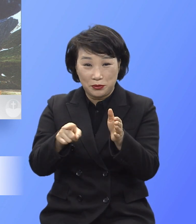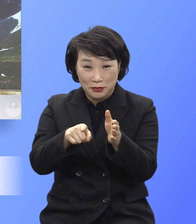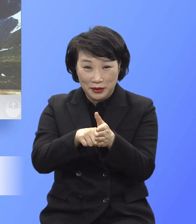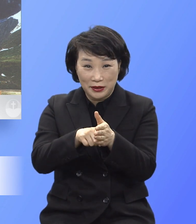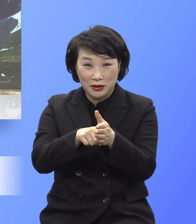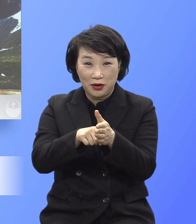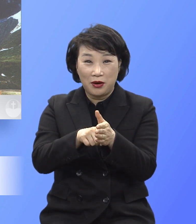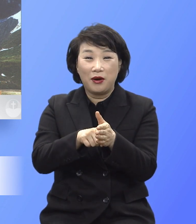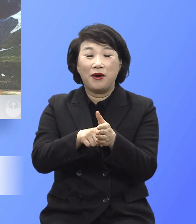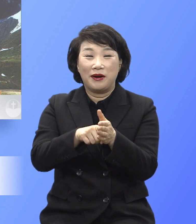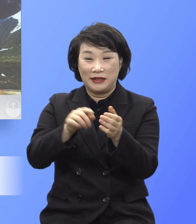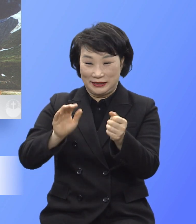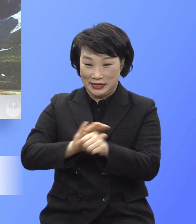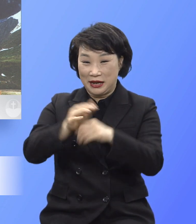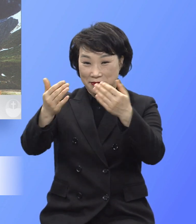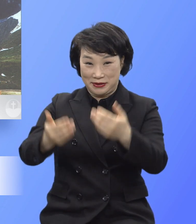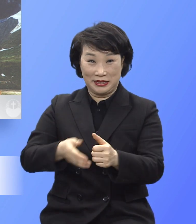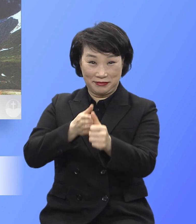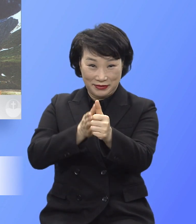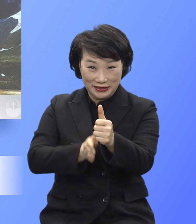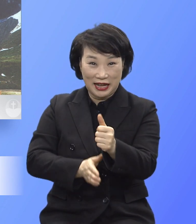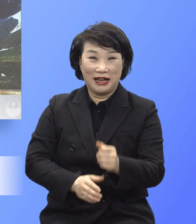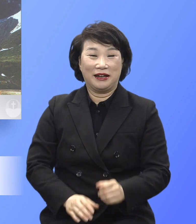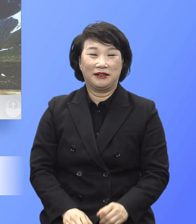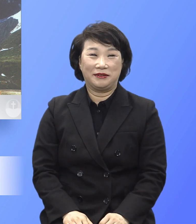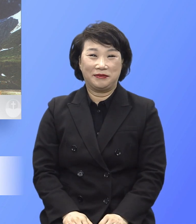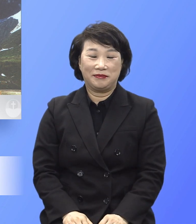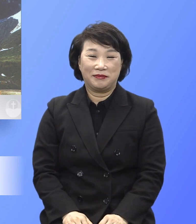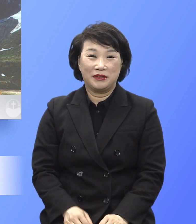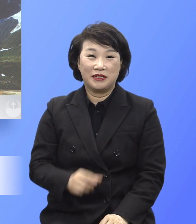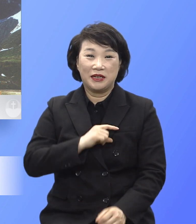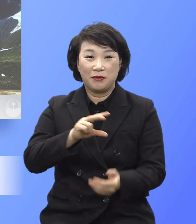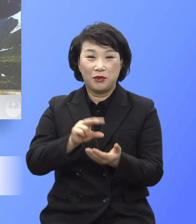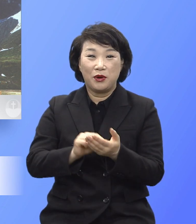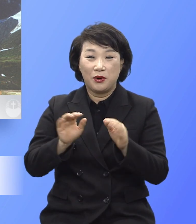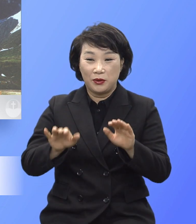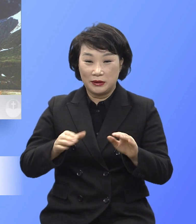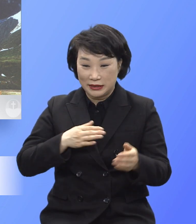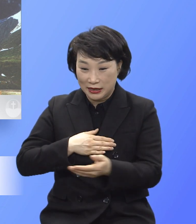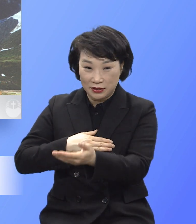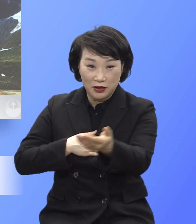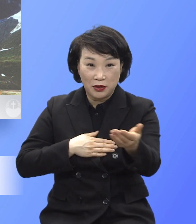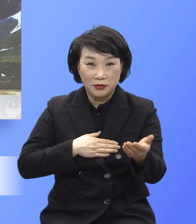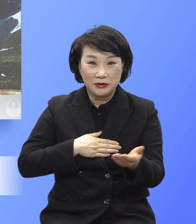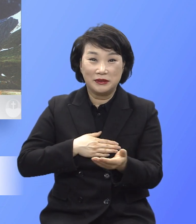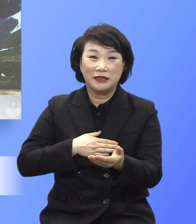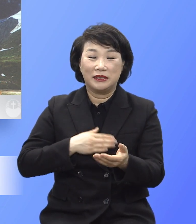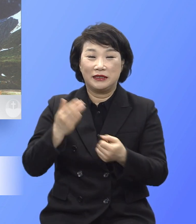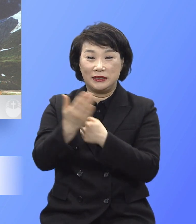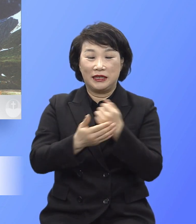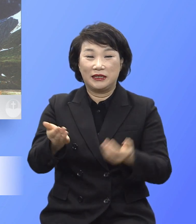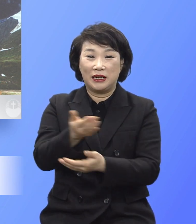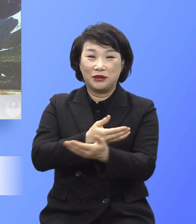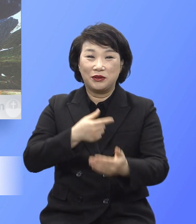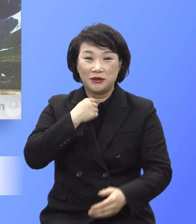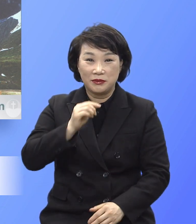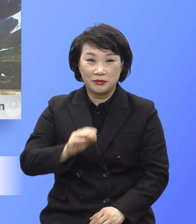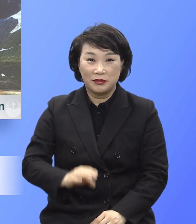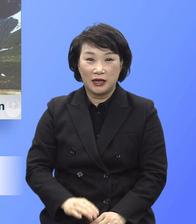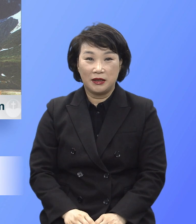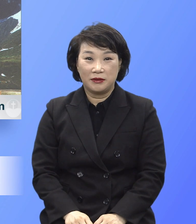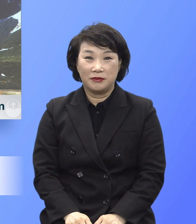믿음으로 사랑을 받자, 이와 같은 제목으로 은혜를 나누고자